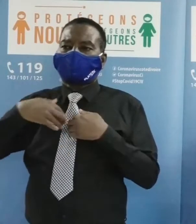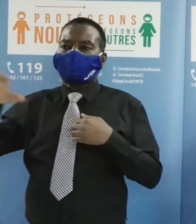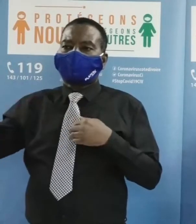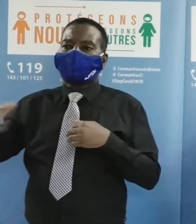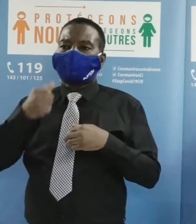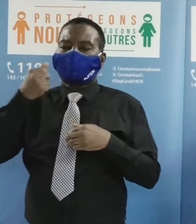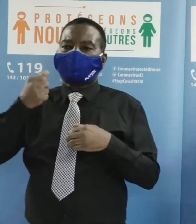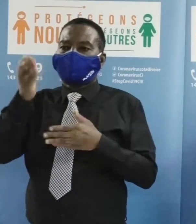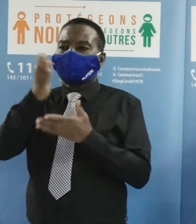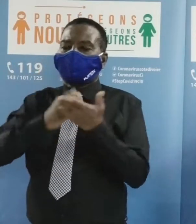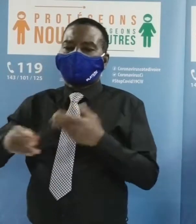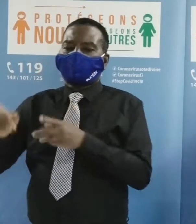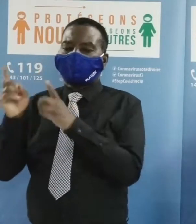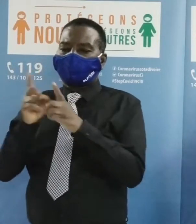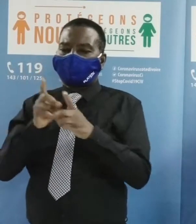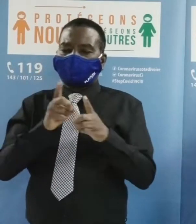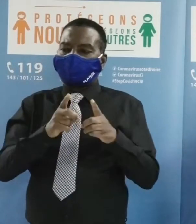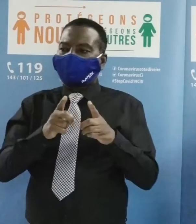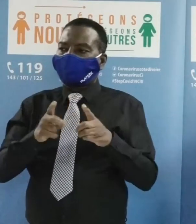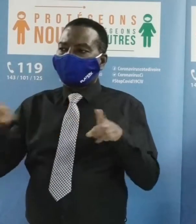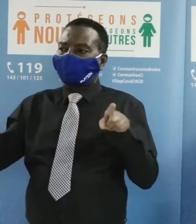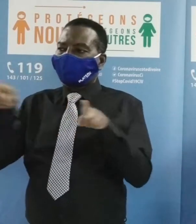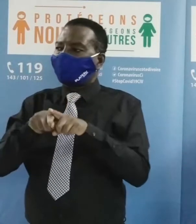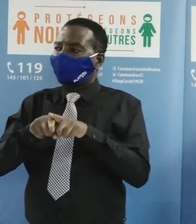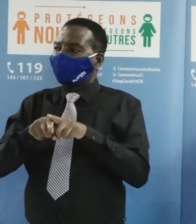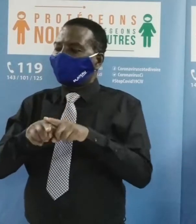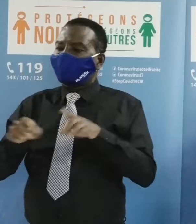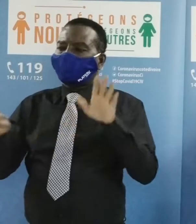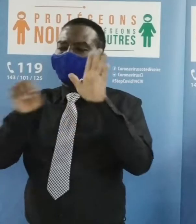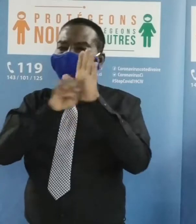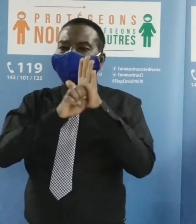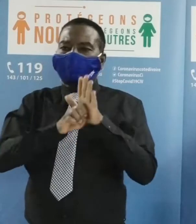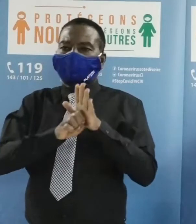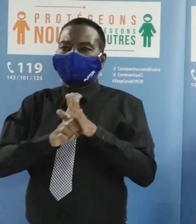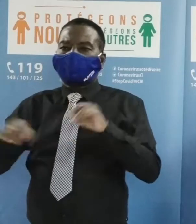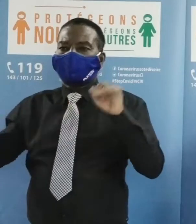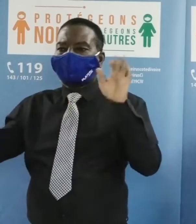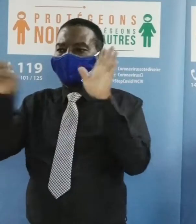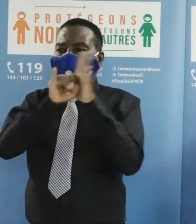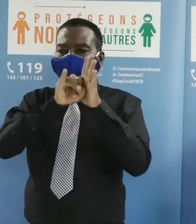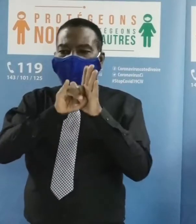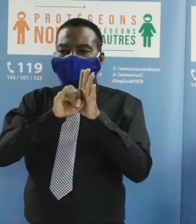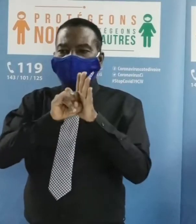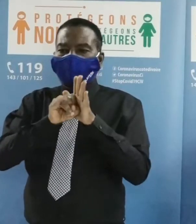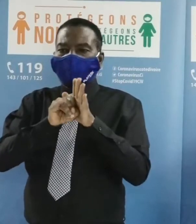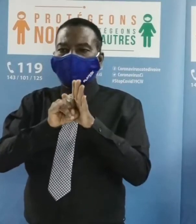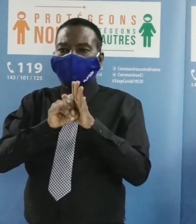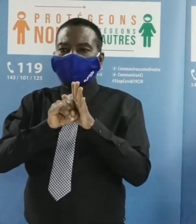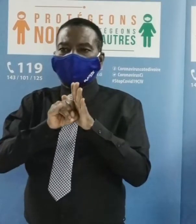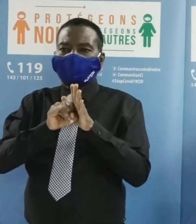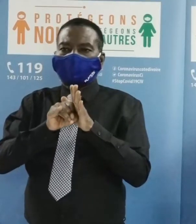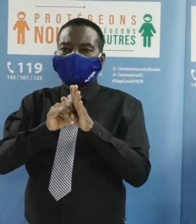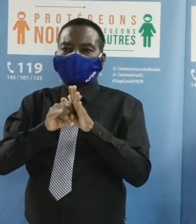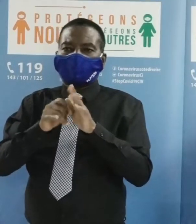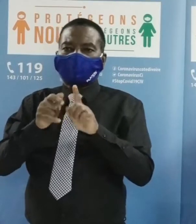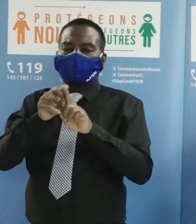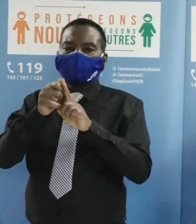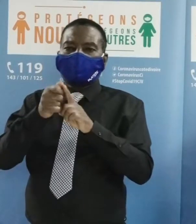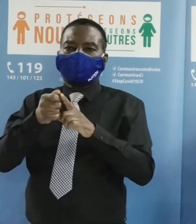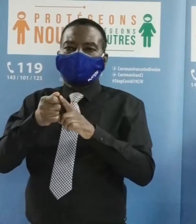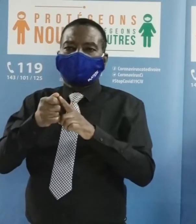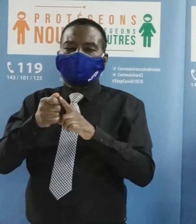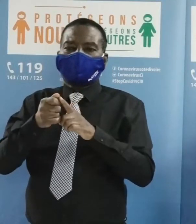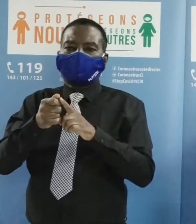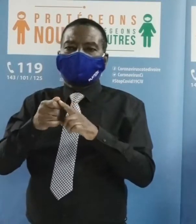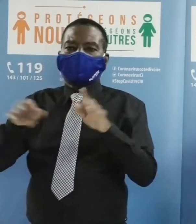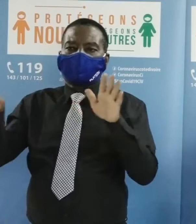certaines décisions comme par exemple l'interdiction des grains nous avons interdit